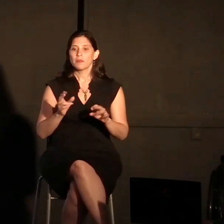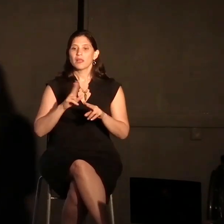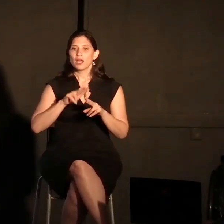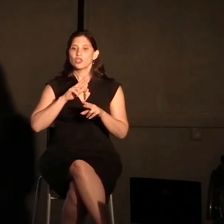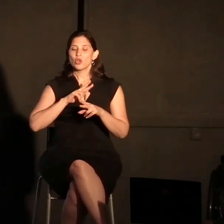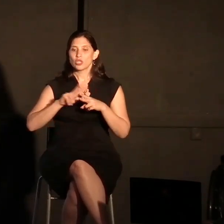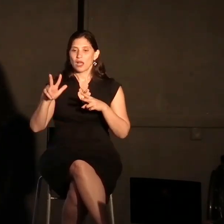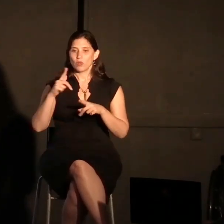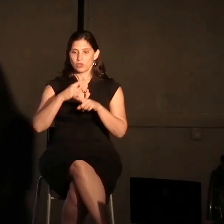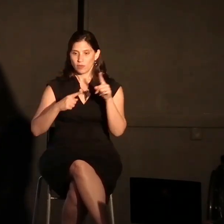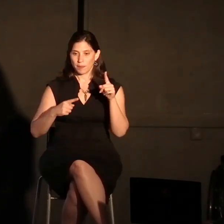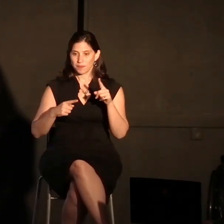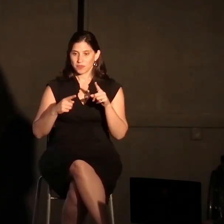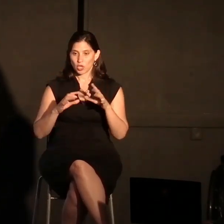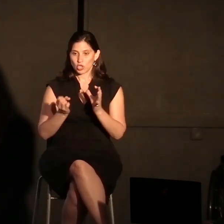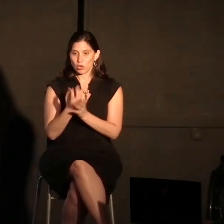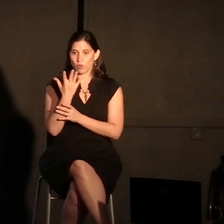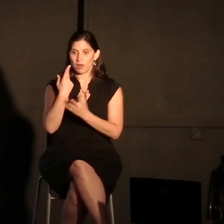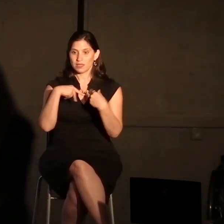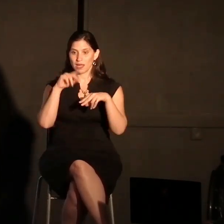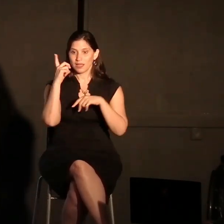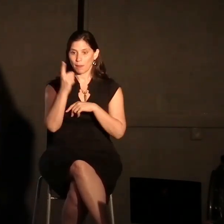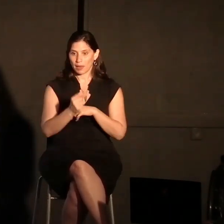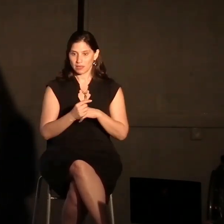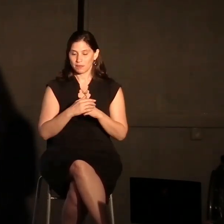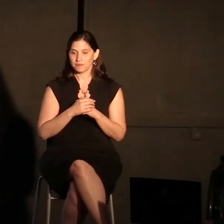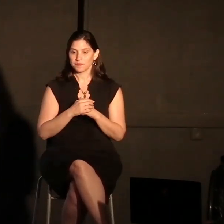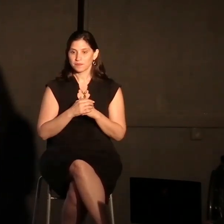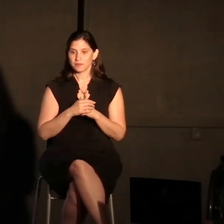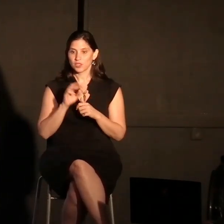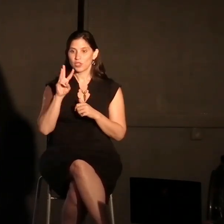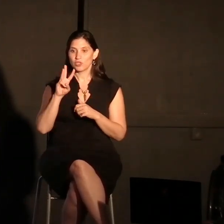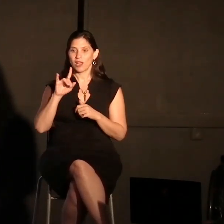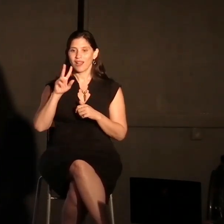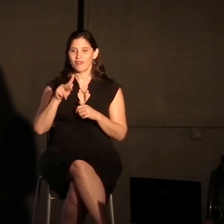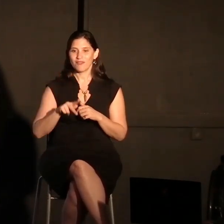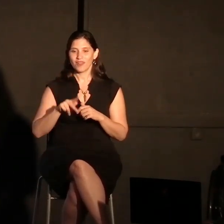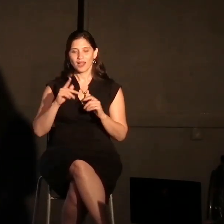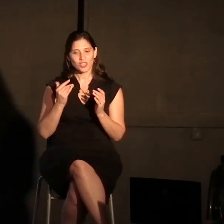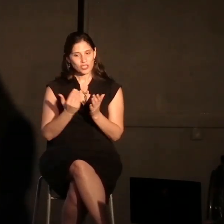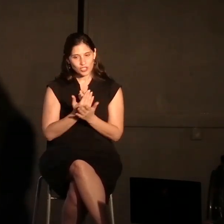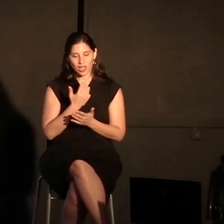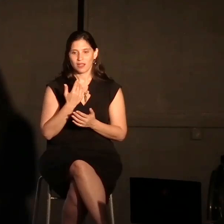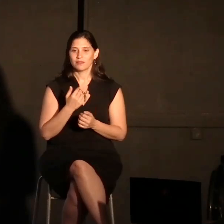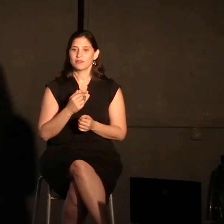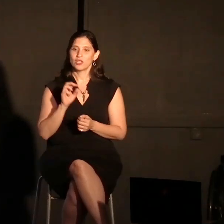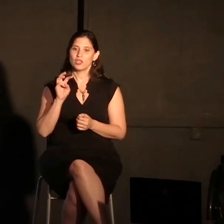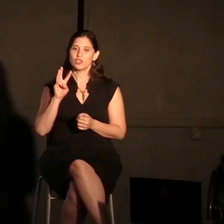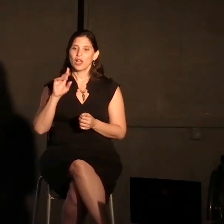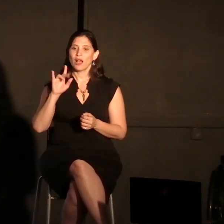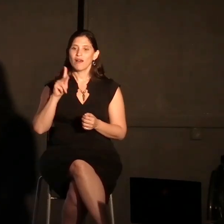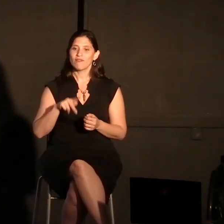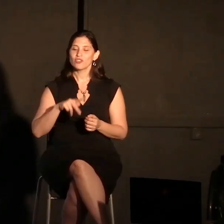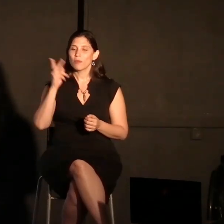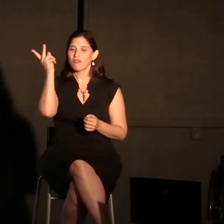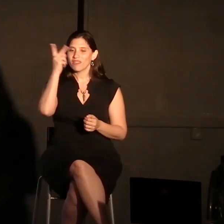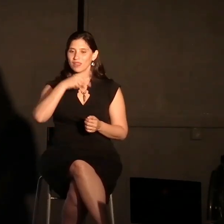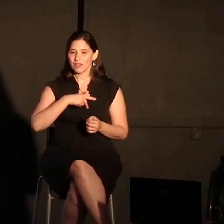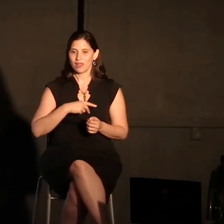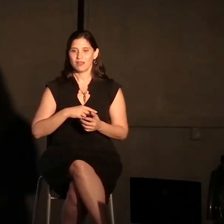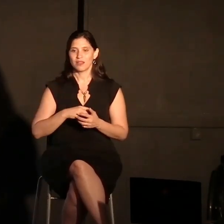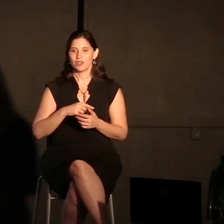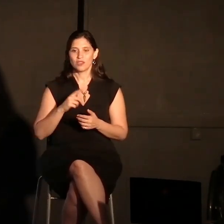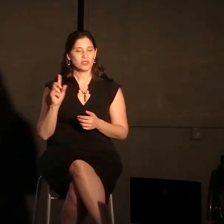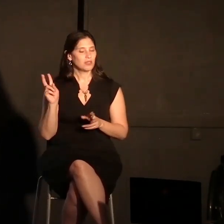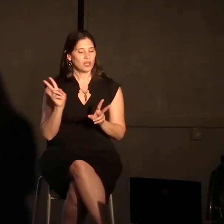אחרי שלושה וחצי חודשים שיקום חזרתי הביתה שכף חדשה שכף שמבינה